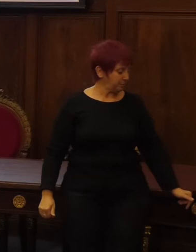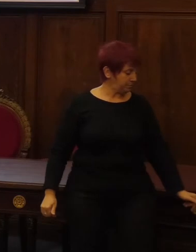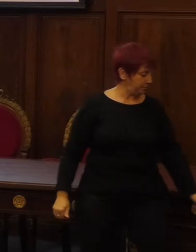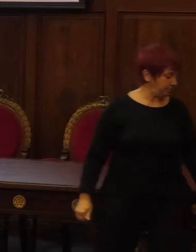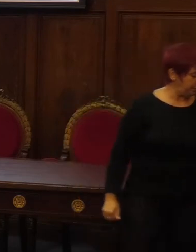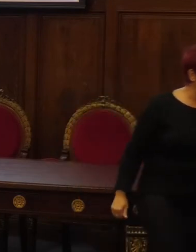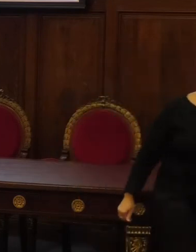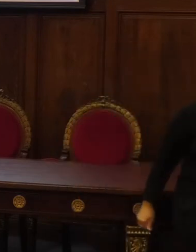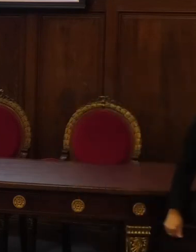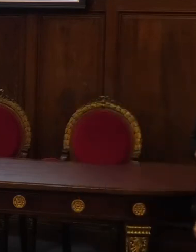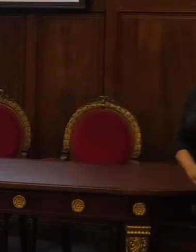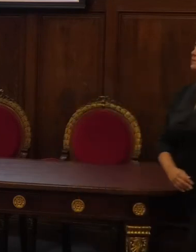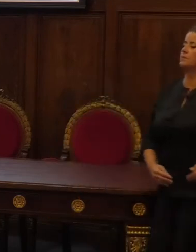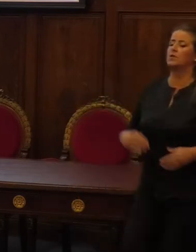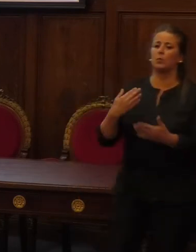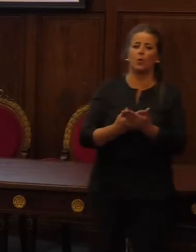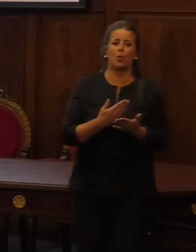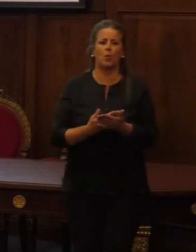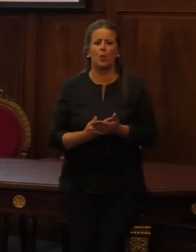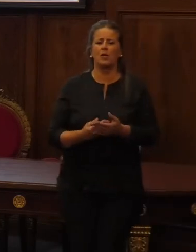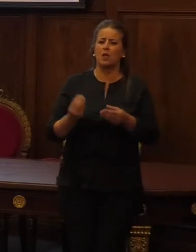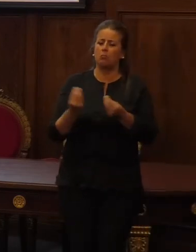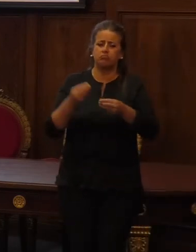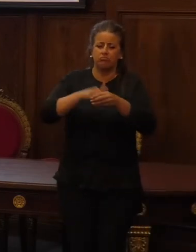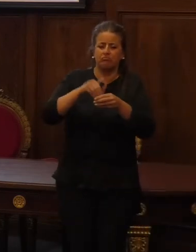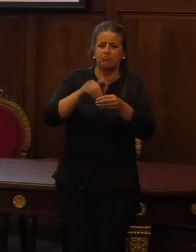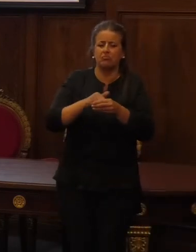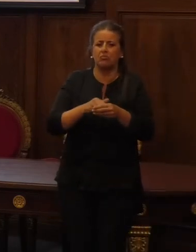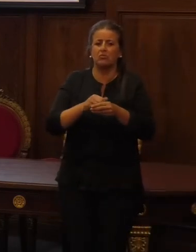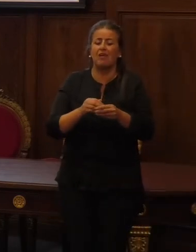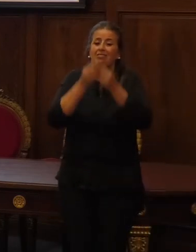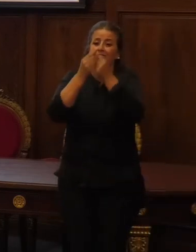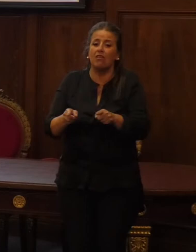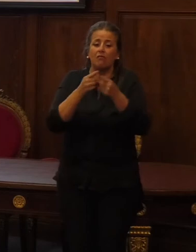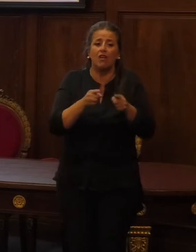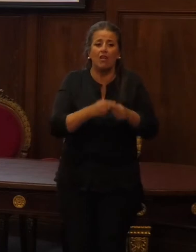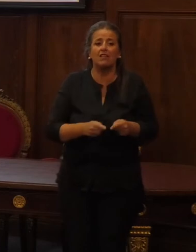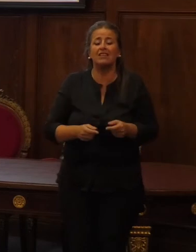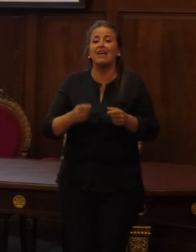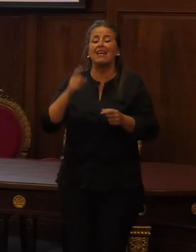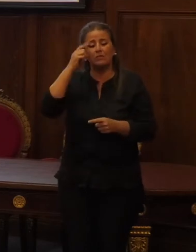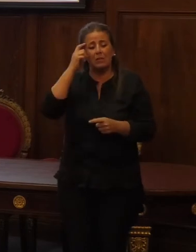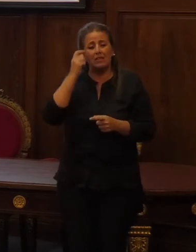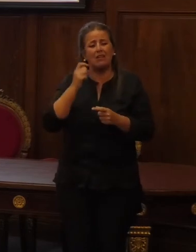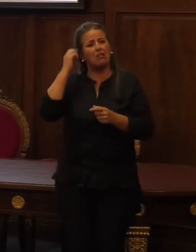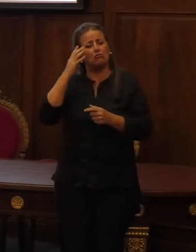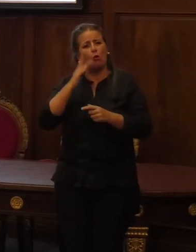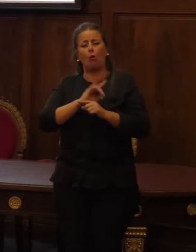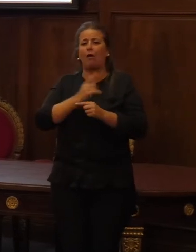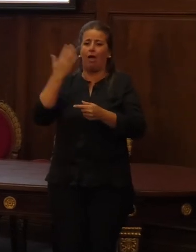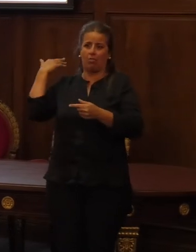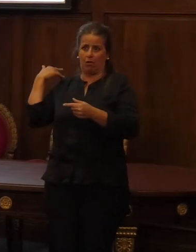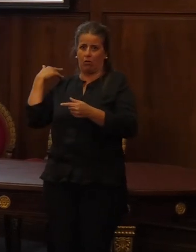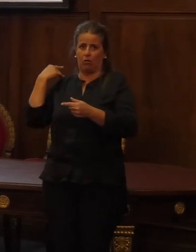propuesta de contenido radicalmente diferente a la experiencia de la psicología anterior,